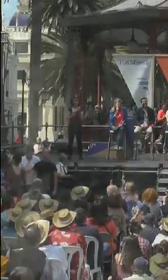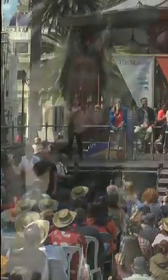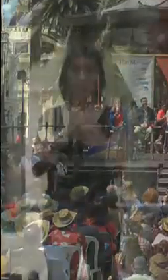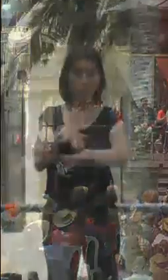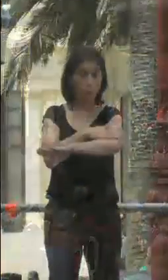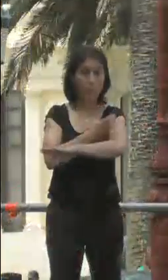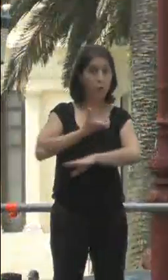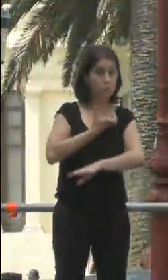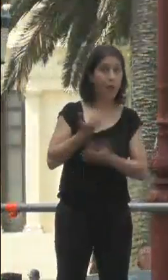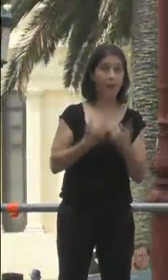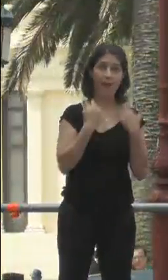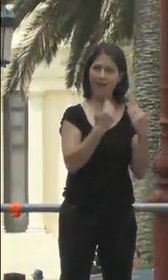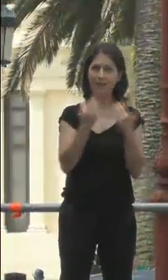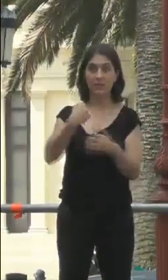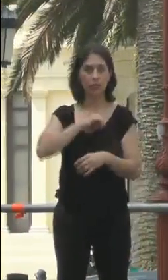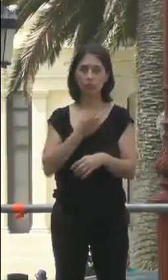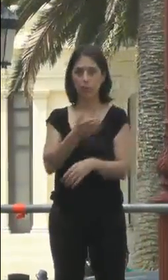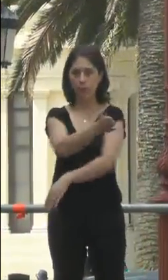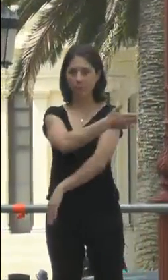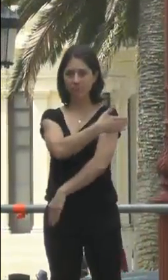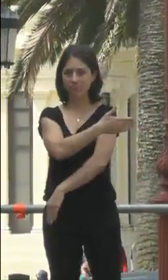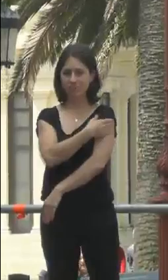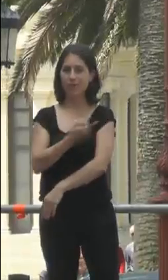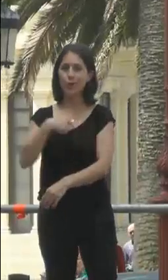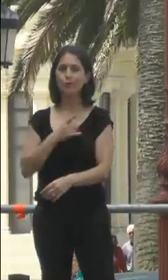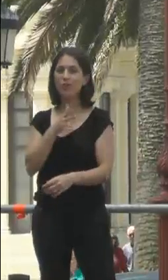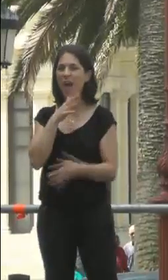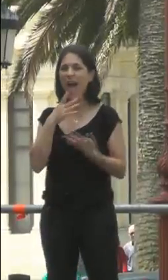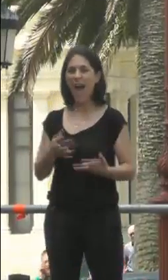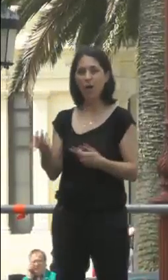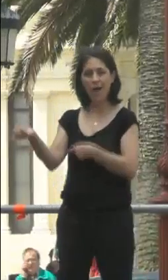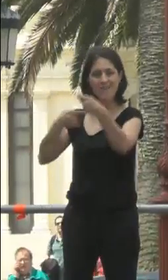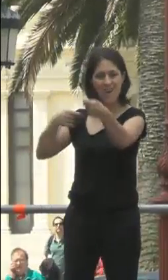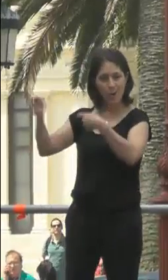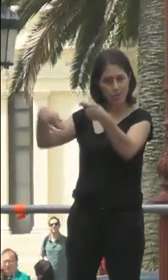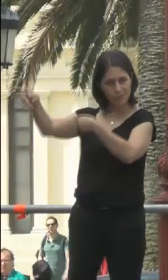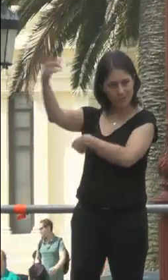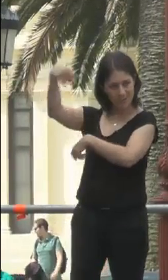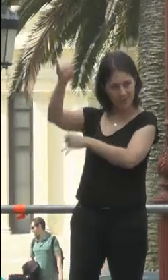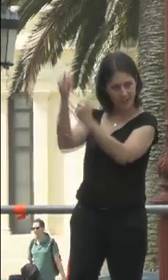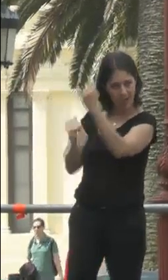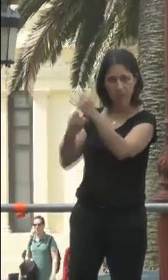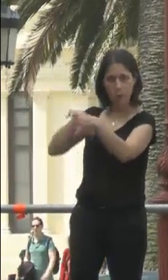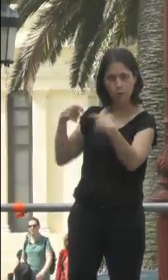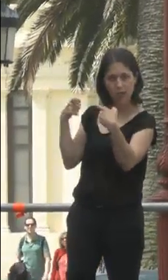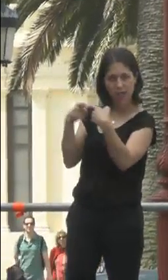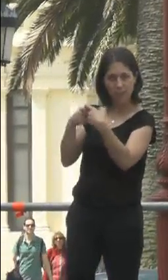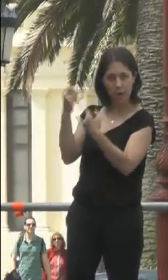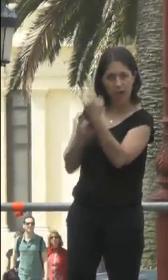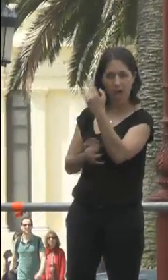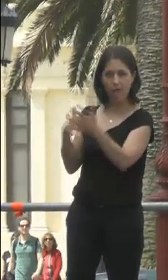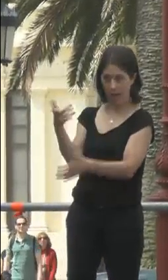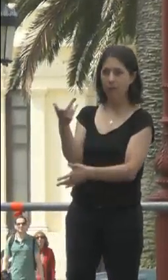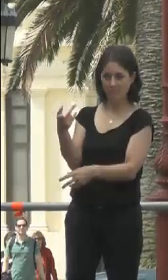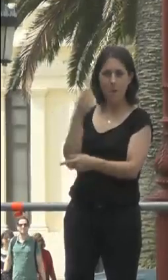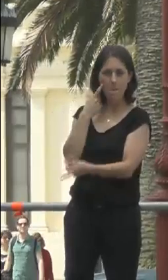gobernos municipais, que son o noso gran aval, estamos poñendo en perigo os negocios dos nosos inimigos, dos recortes, que son o PP